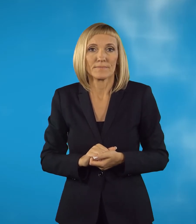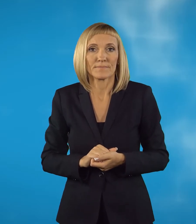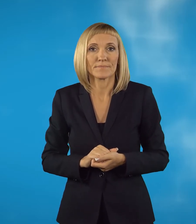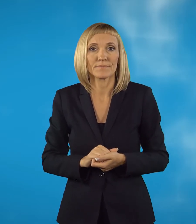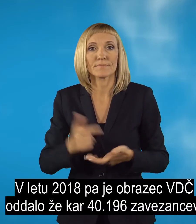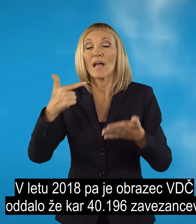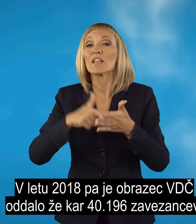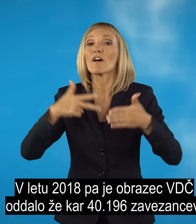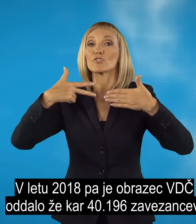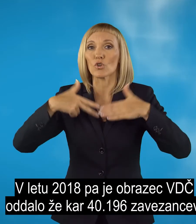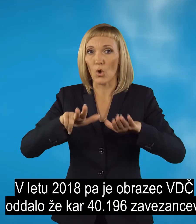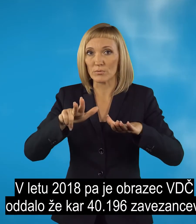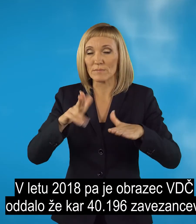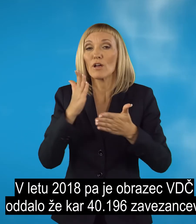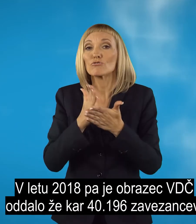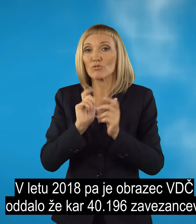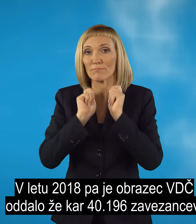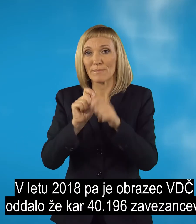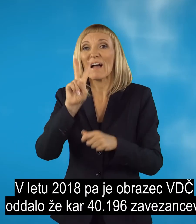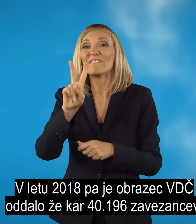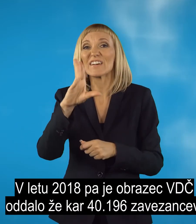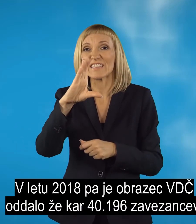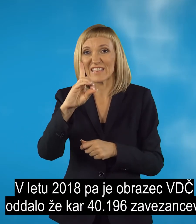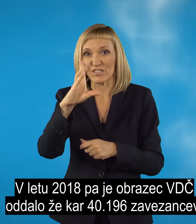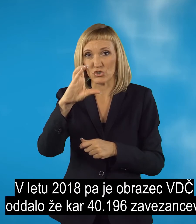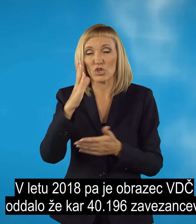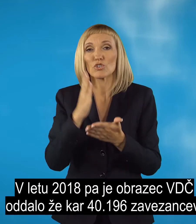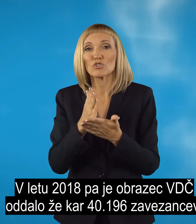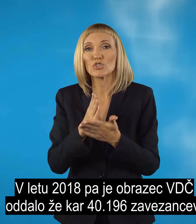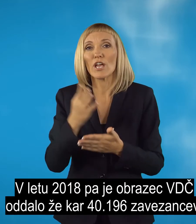V letu 2018 pa je obrazec VDČ oddalo že kar